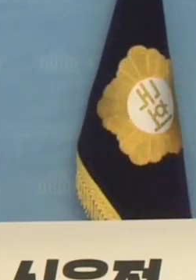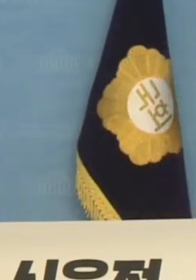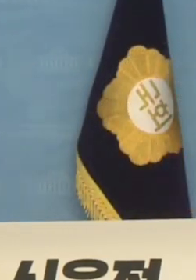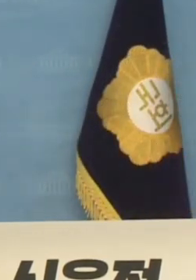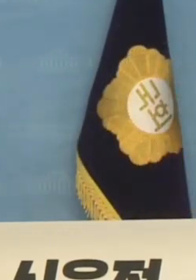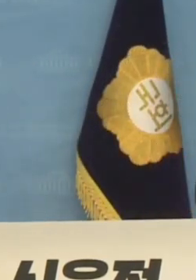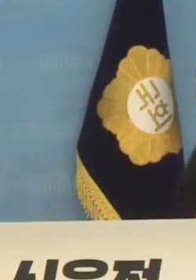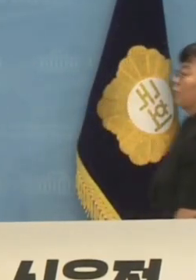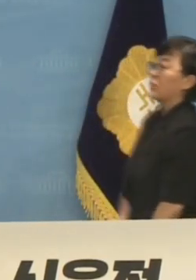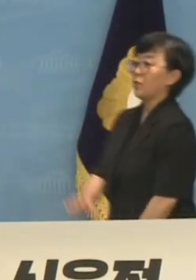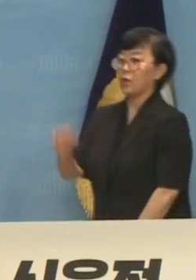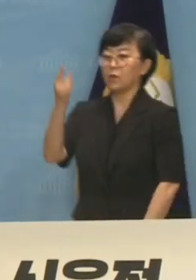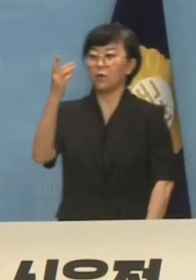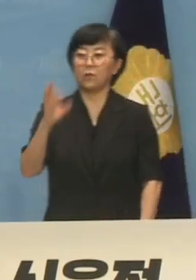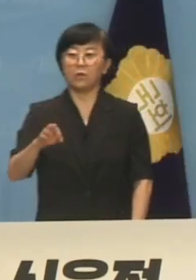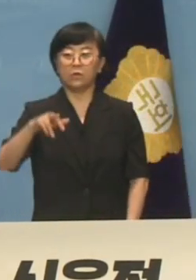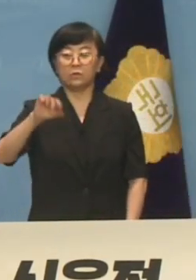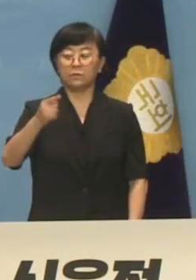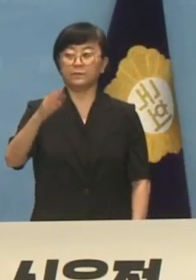그 홍준표